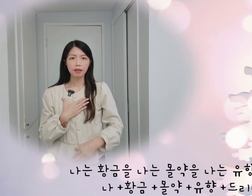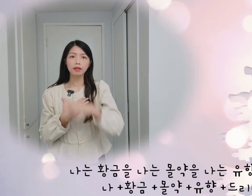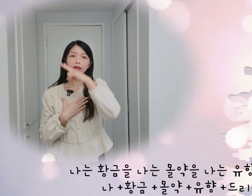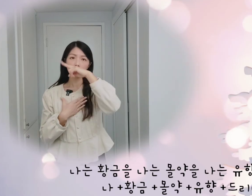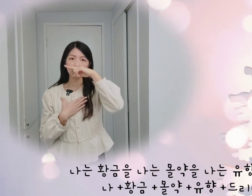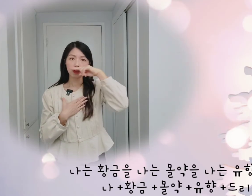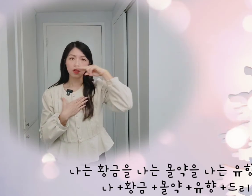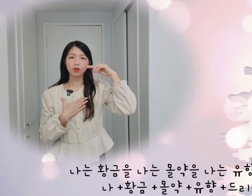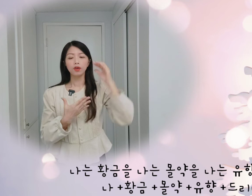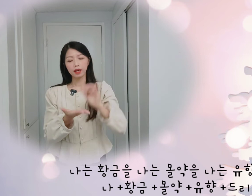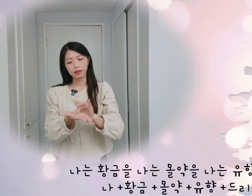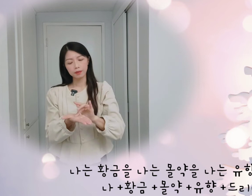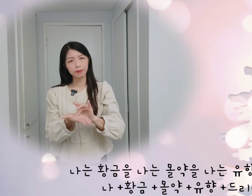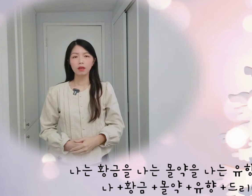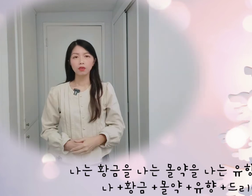나는